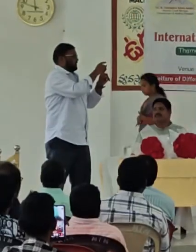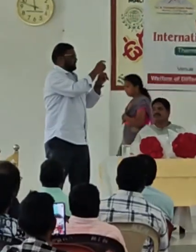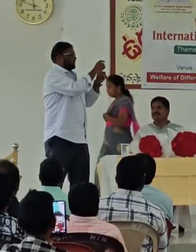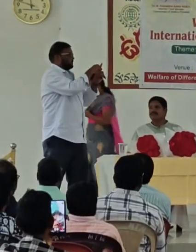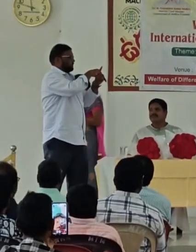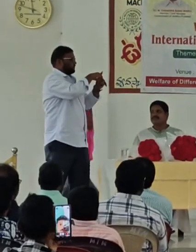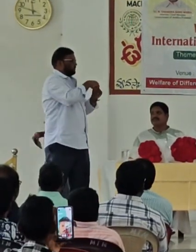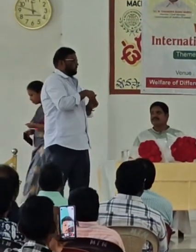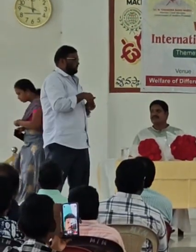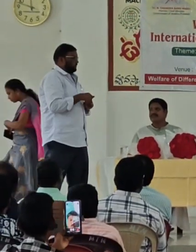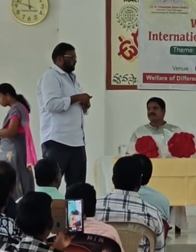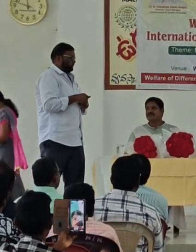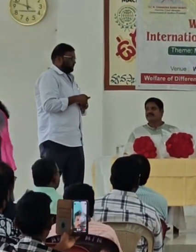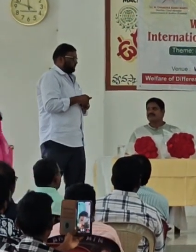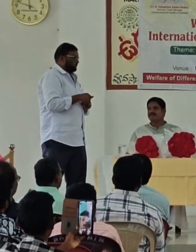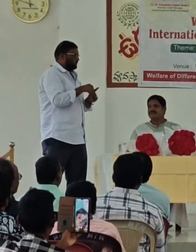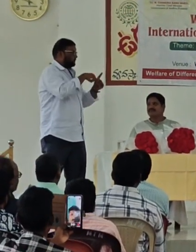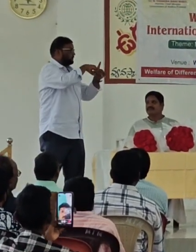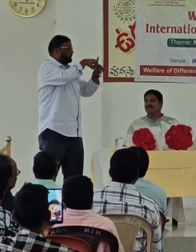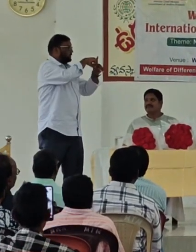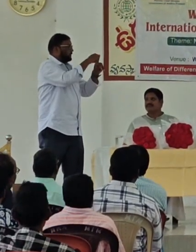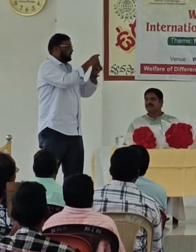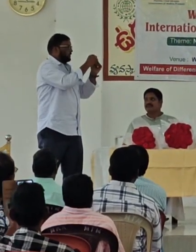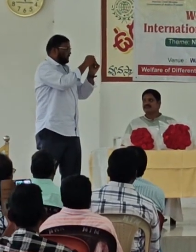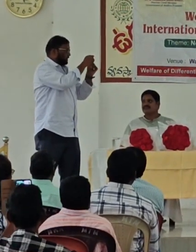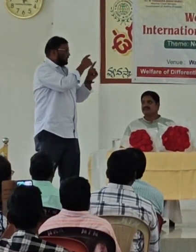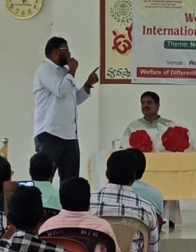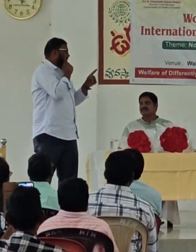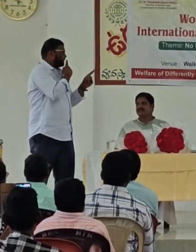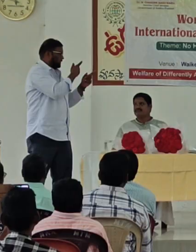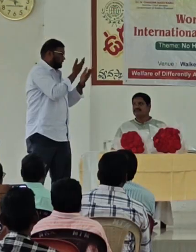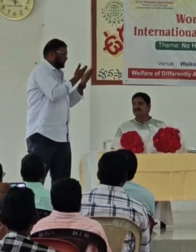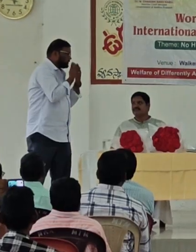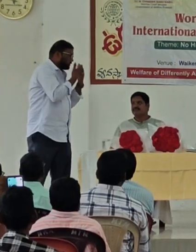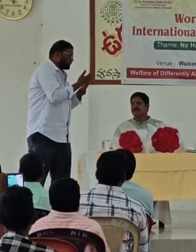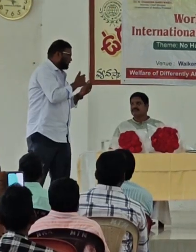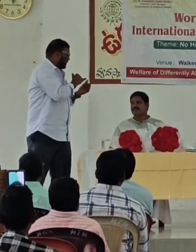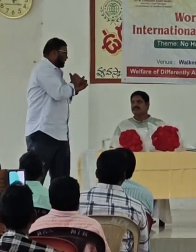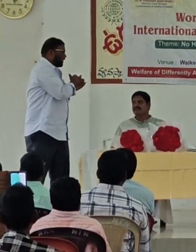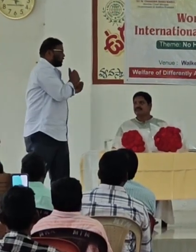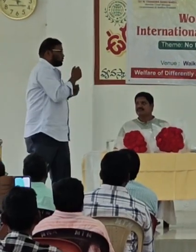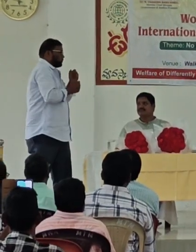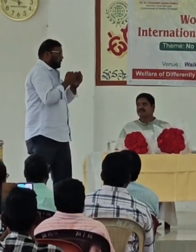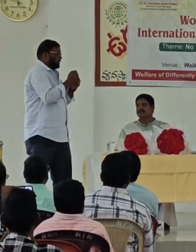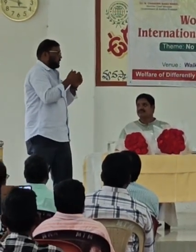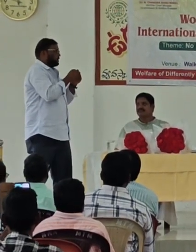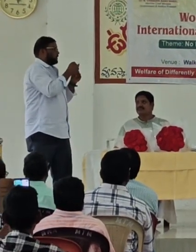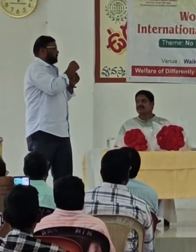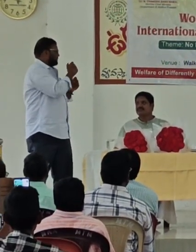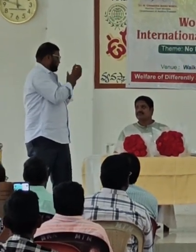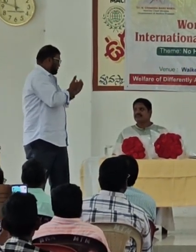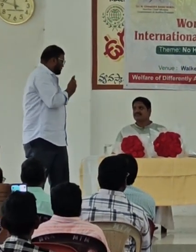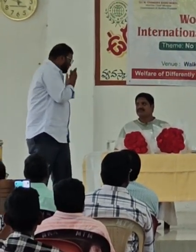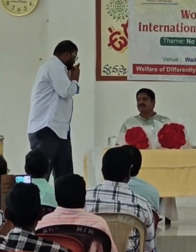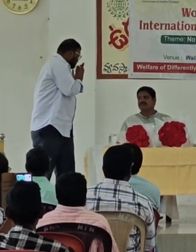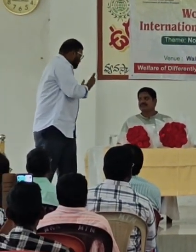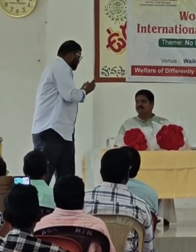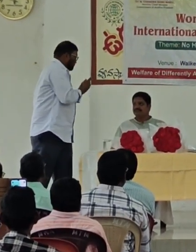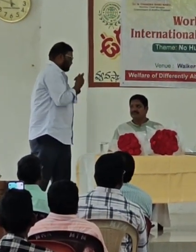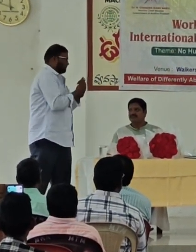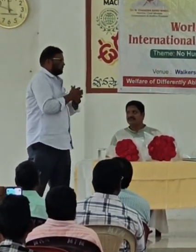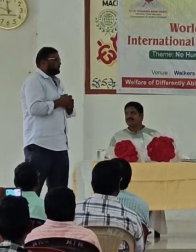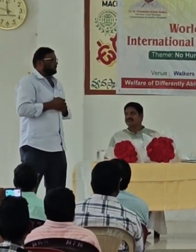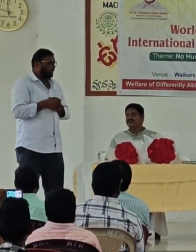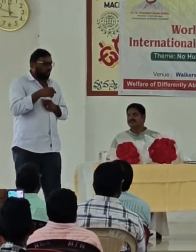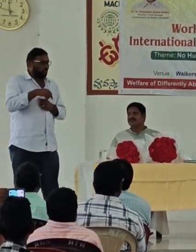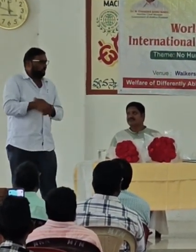ఫస్ట్ డిఆర్ఓ అయినటువంటి చంద్రశేఖరరావు గారికి, అలానే రవిప్రకాష్ రెడ్డి గారికి, శ్రీకాంత్ గారికి, మన ఏడి